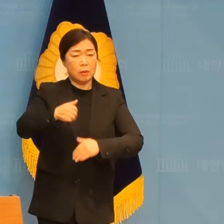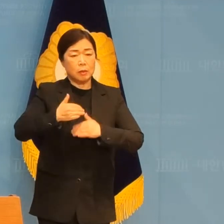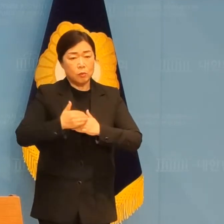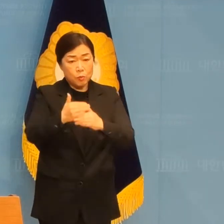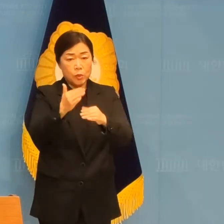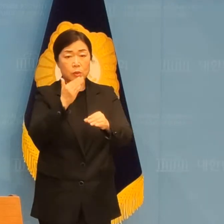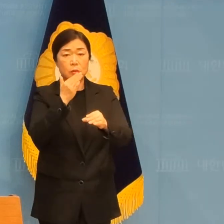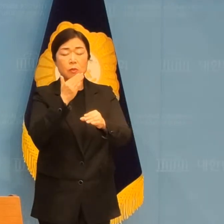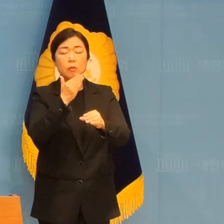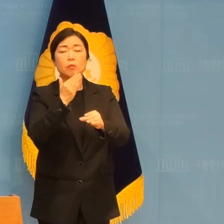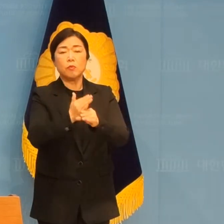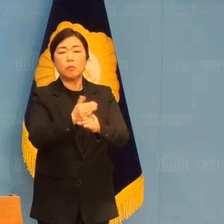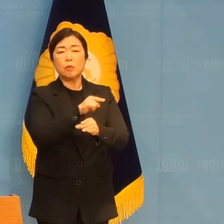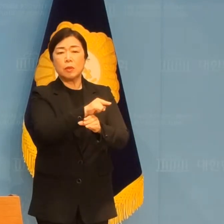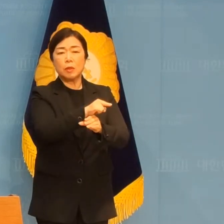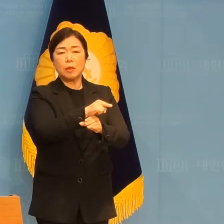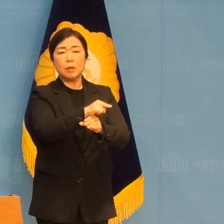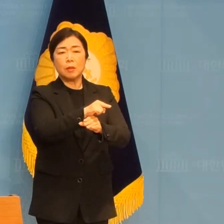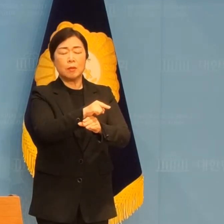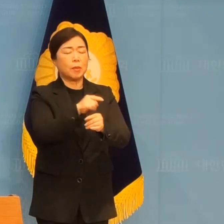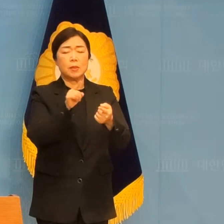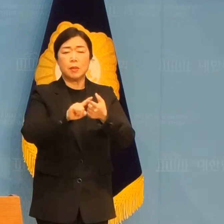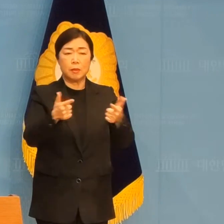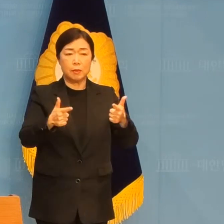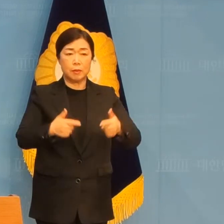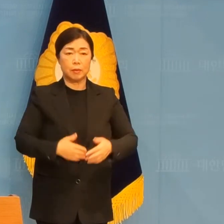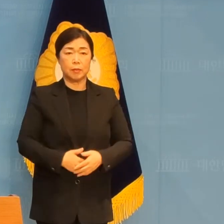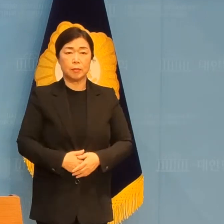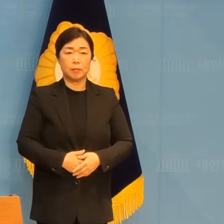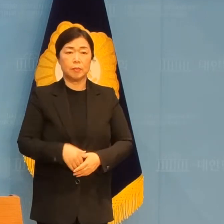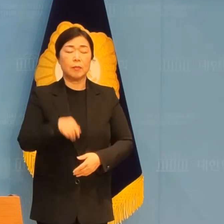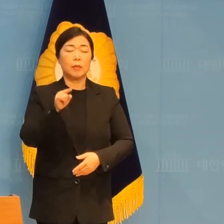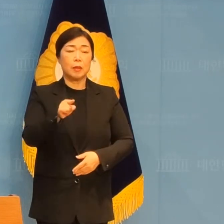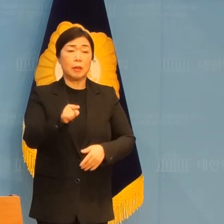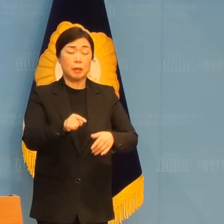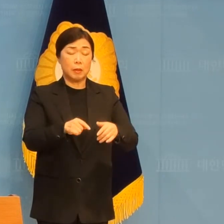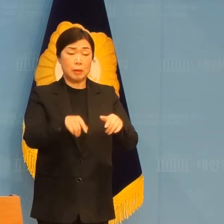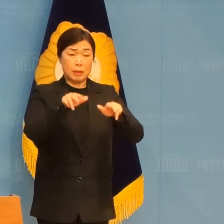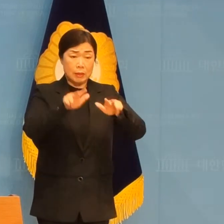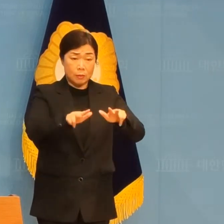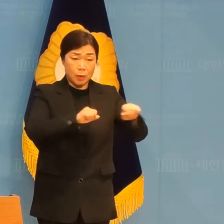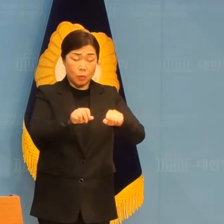그 에너지는 총리실이 아니라 선거 캠프에서 써야 합니다.